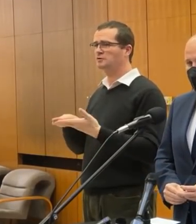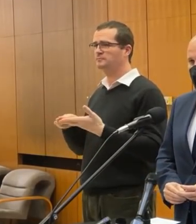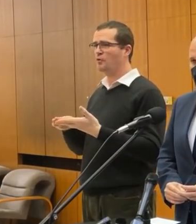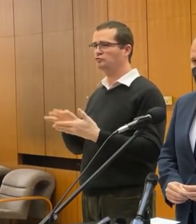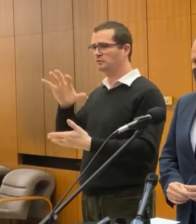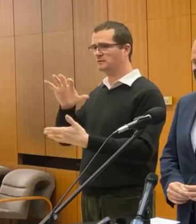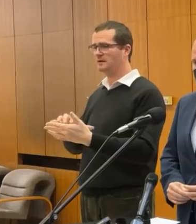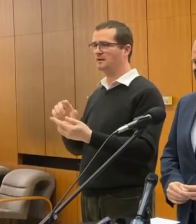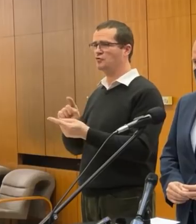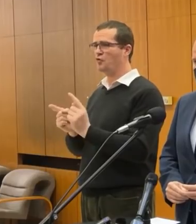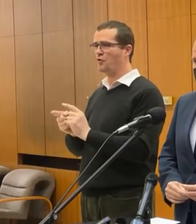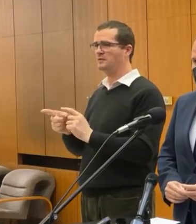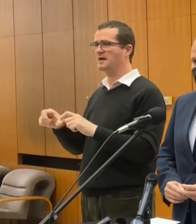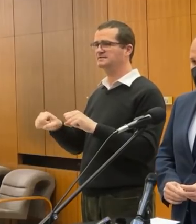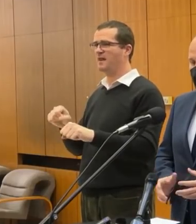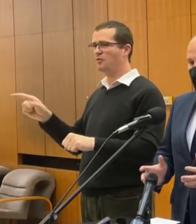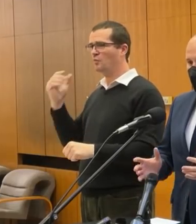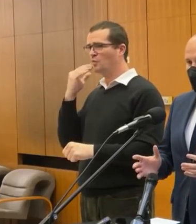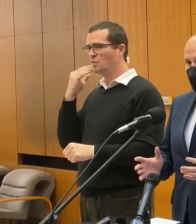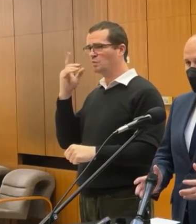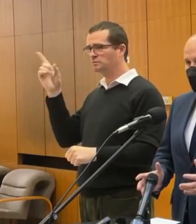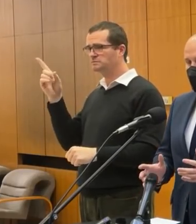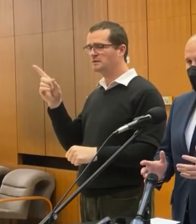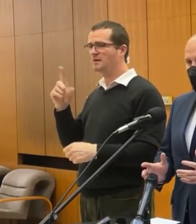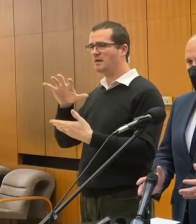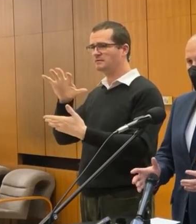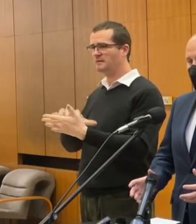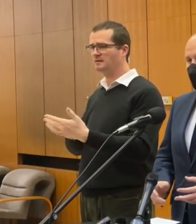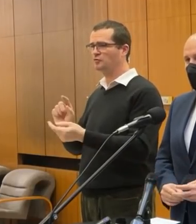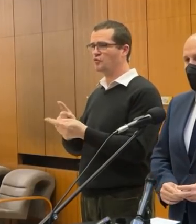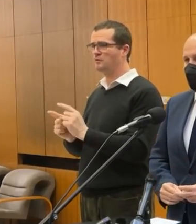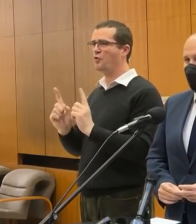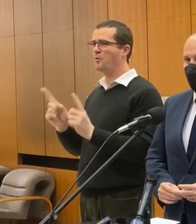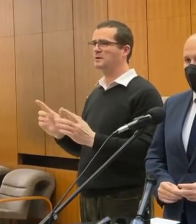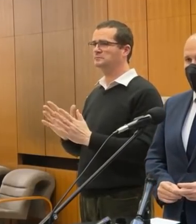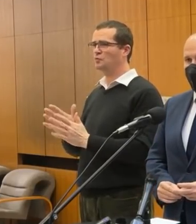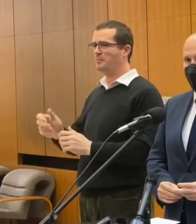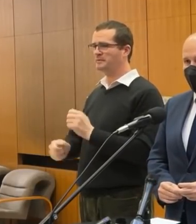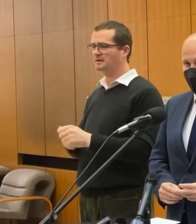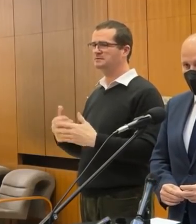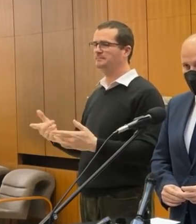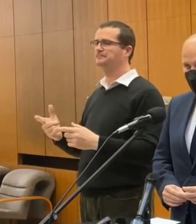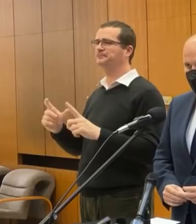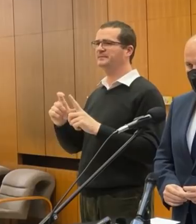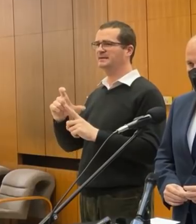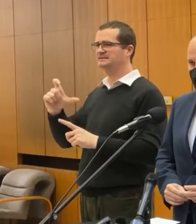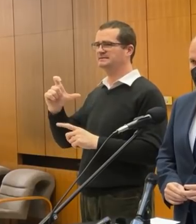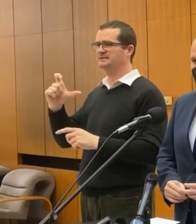spoločný text a dohodu so vládou Spojených štátov amerických na texte dohody o obrannej spolupráci alebo tzv. DCA.